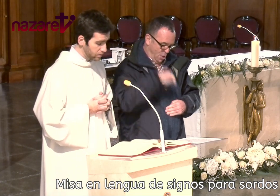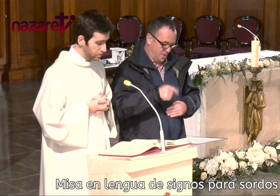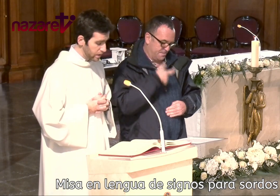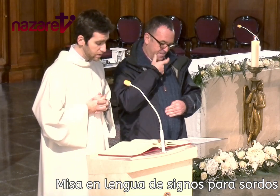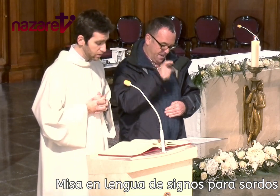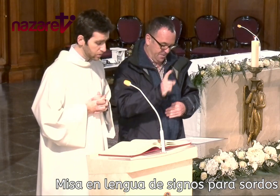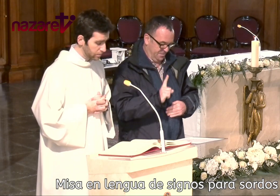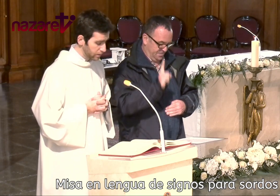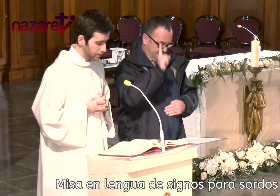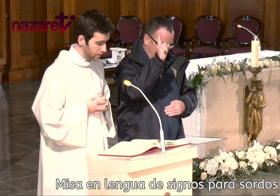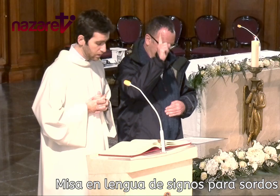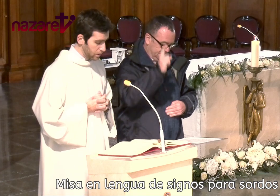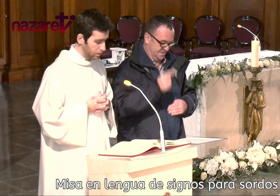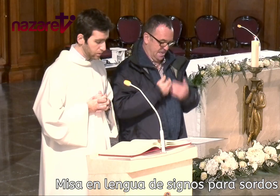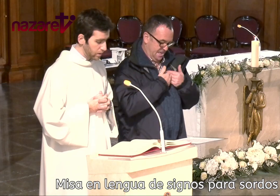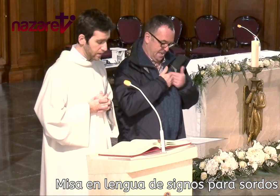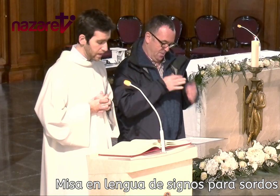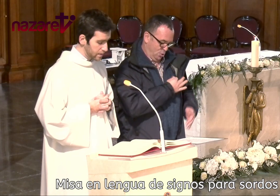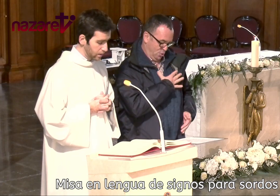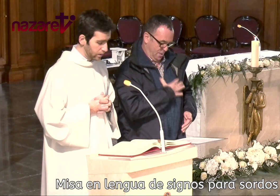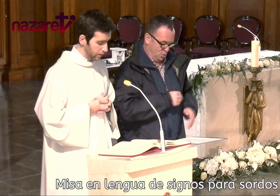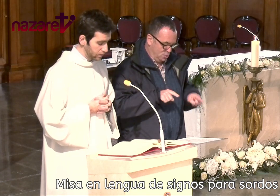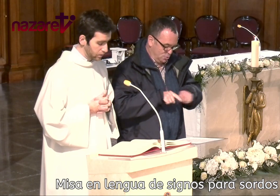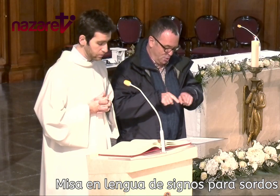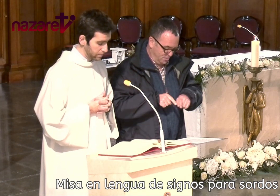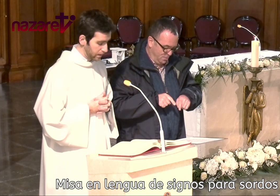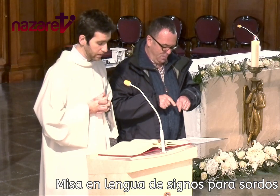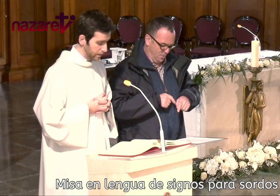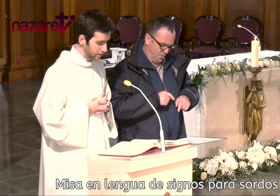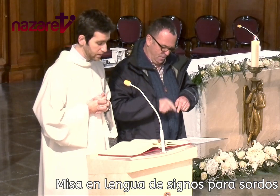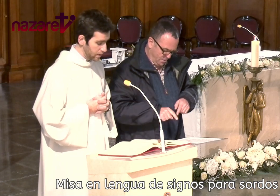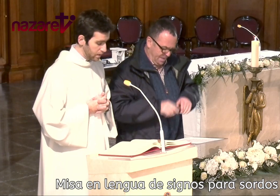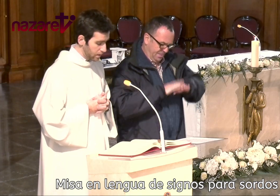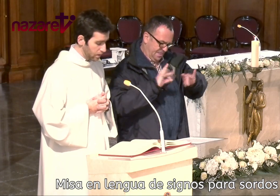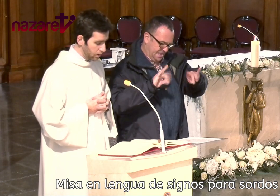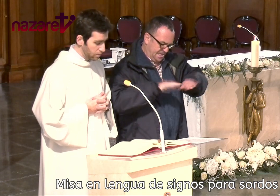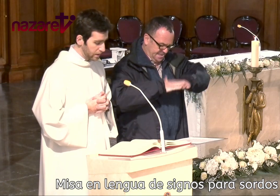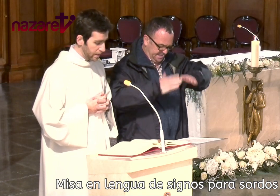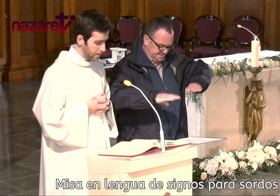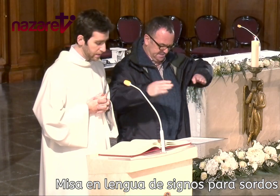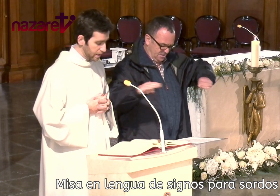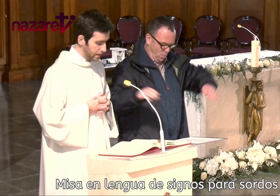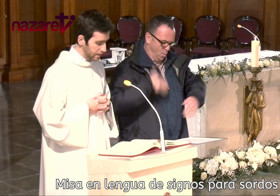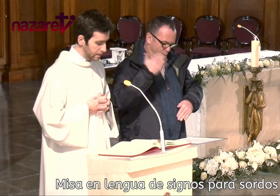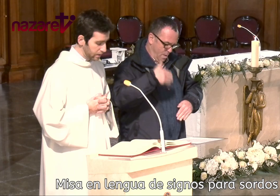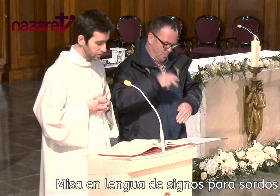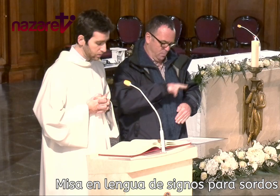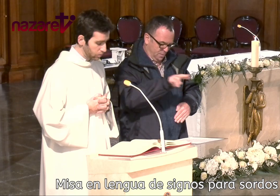escuchase hoy su voz no endurezca es el corazón como el meriva como el día de massa en el desierto cuando